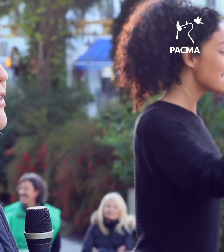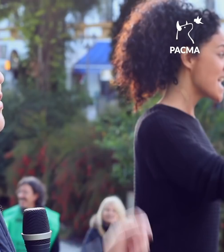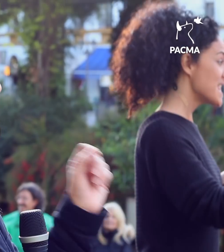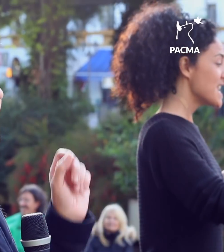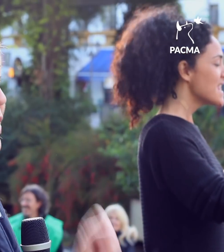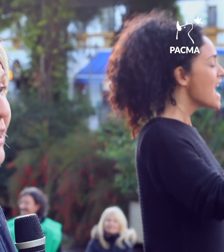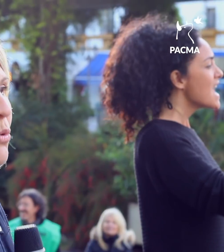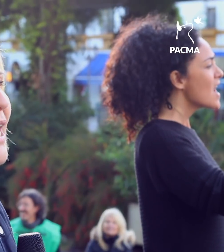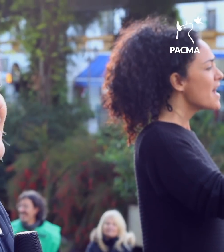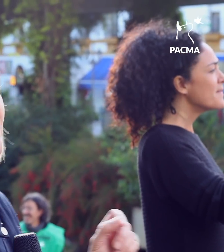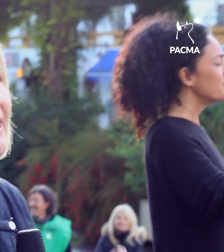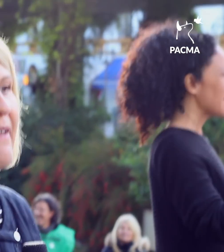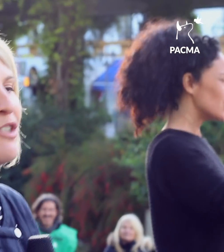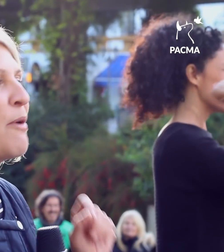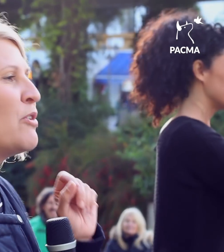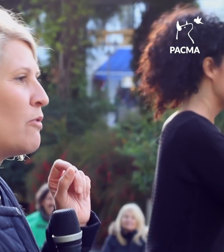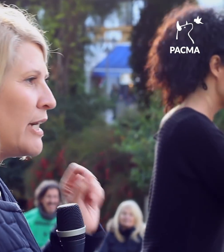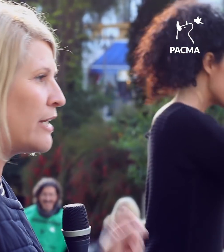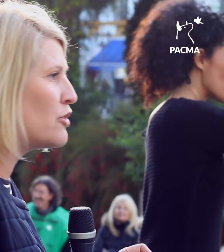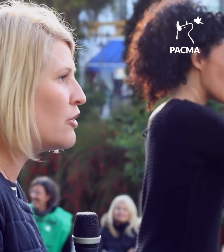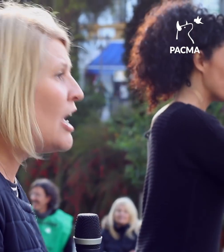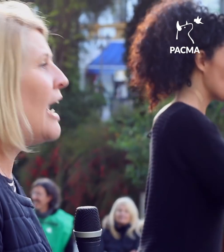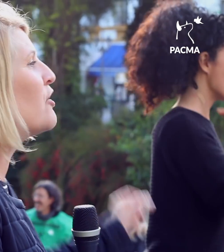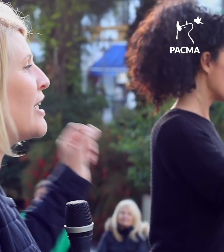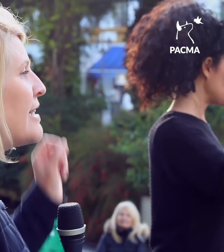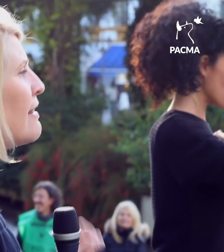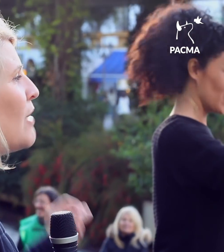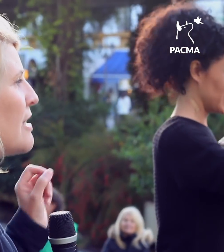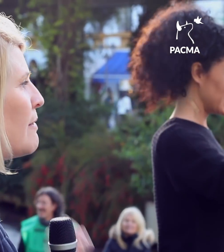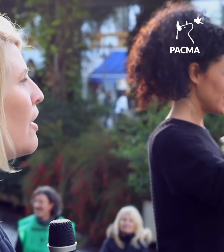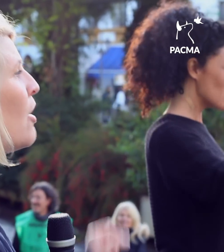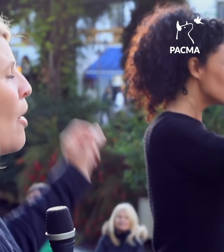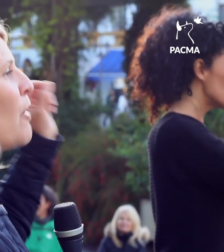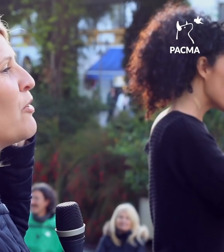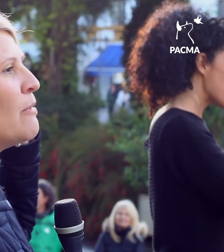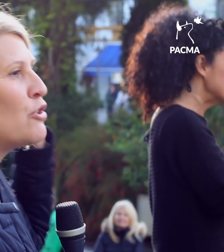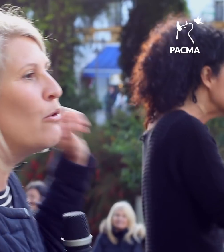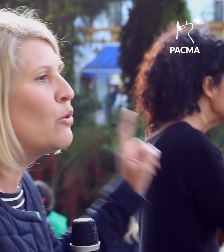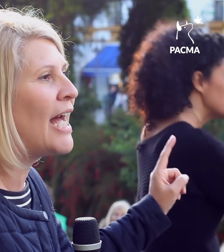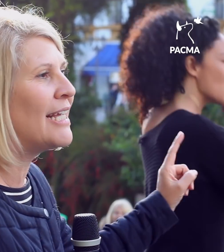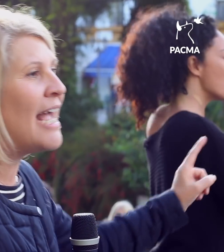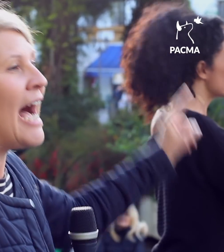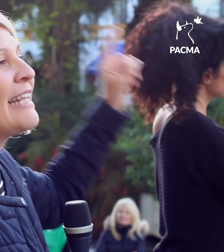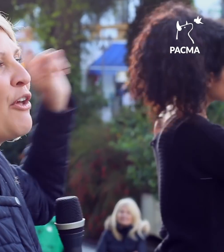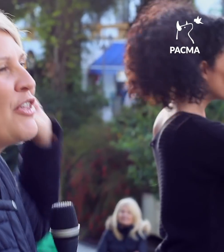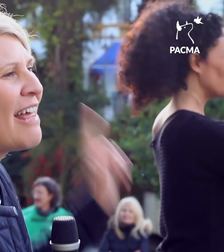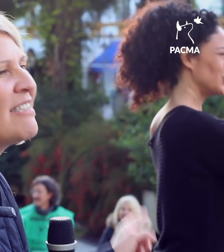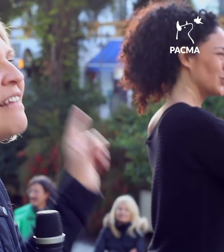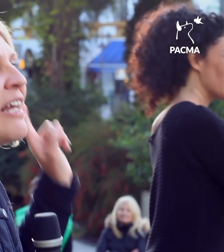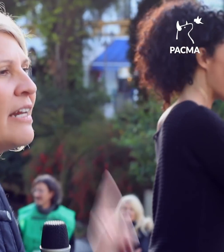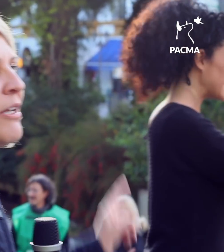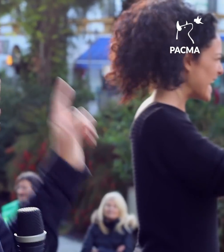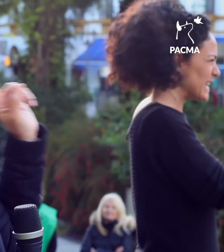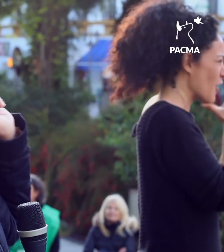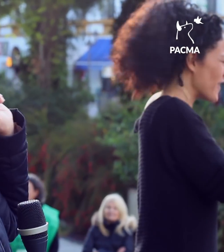los sacrificios rituales en mataderos por motivos religiosos, a los que se hace una excepción por motivos culturales, atrocidades